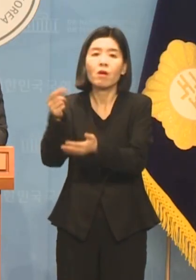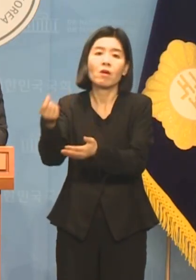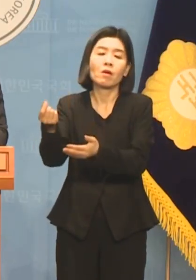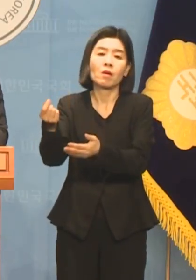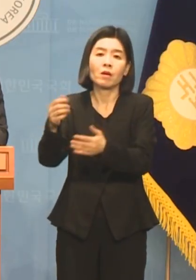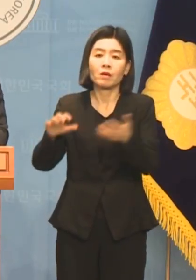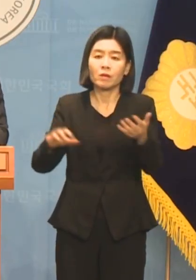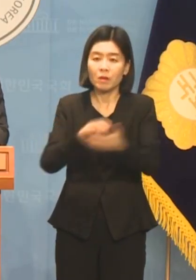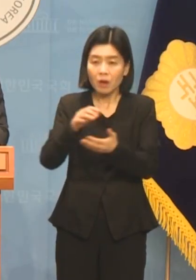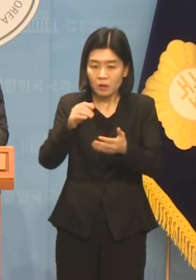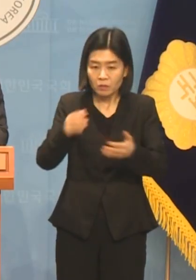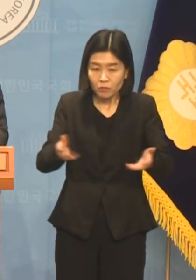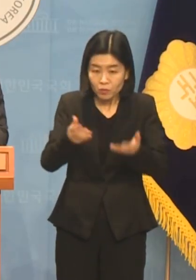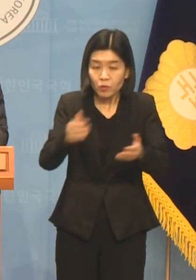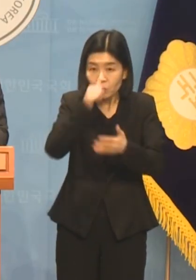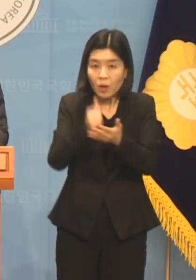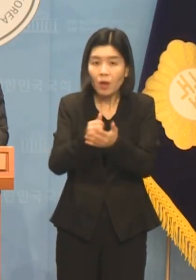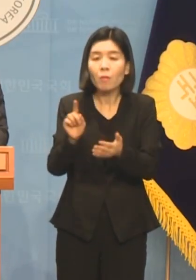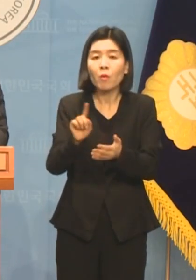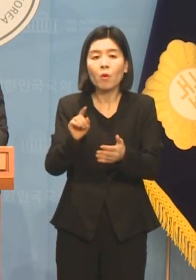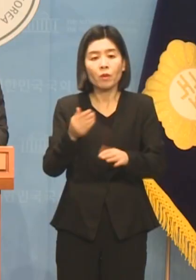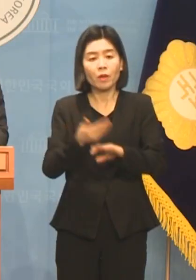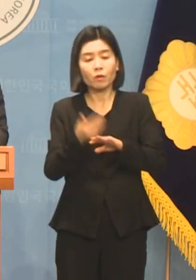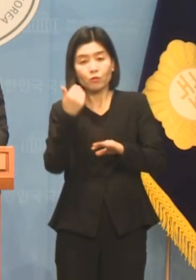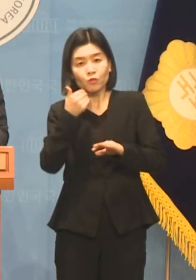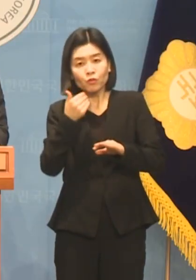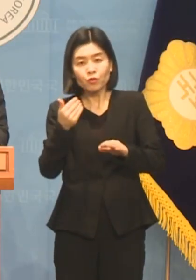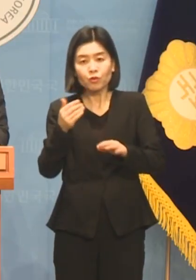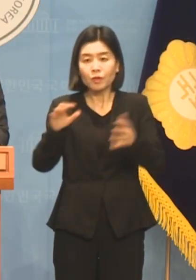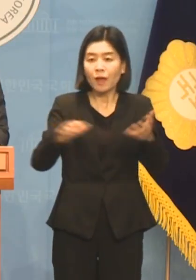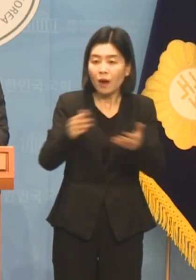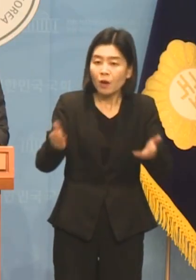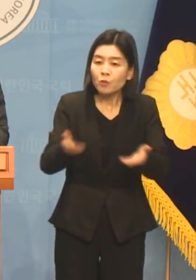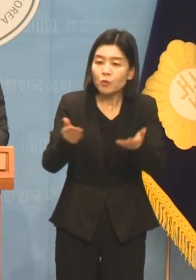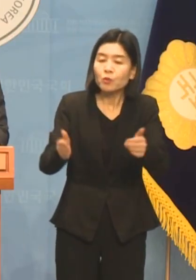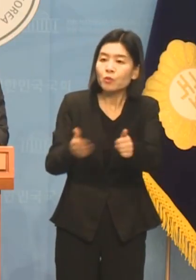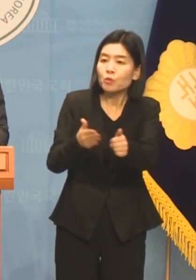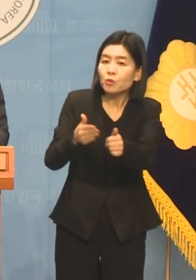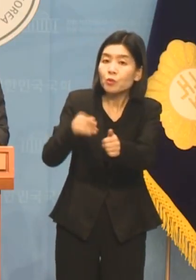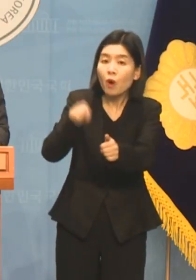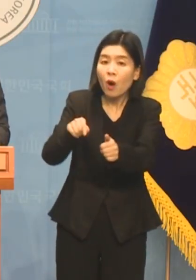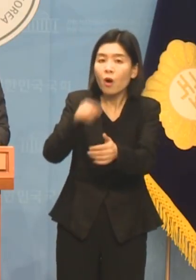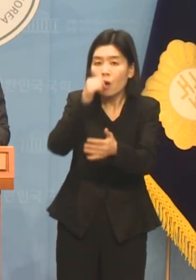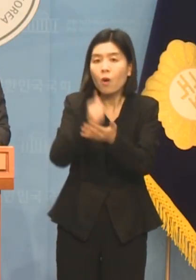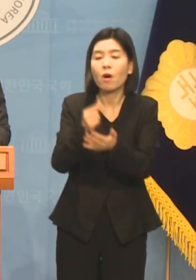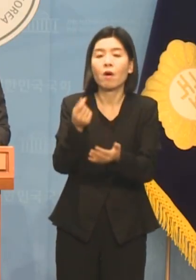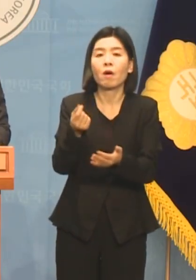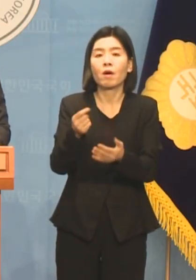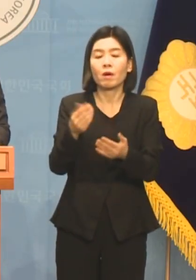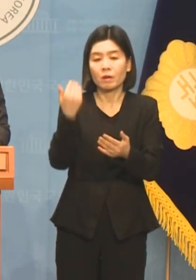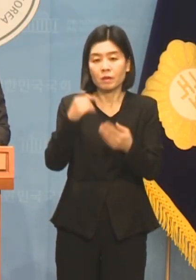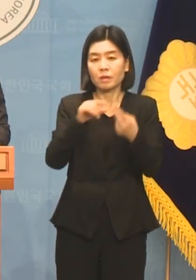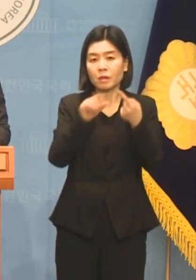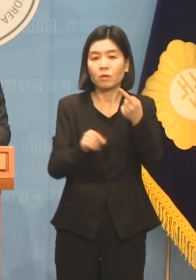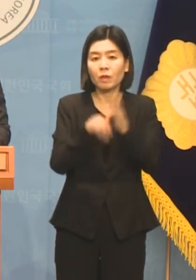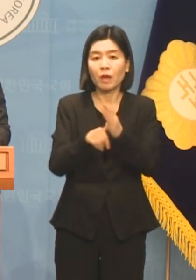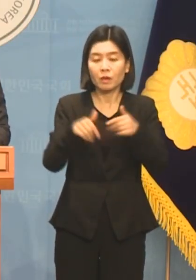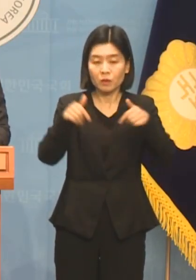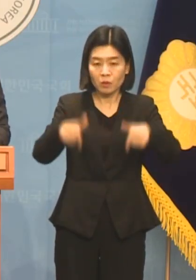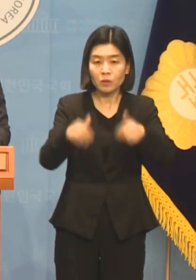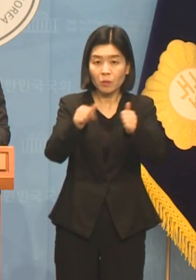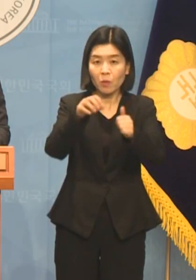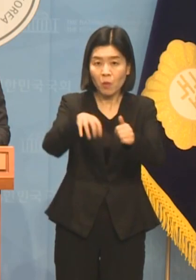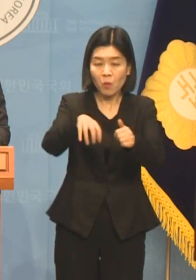선동죄는 다른 사람을 내란을 일으키도록 부추기는 행위에 대해서 규정합니다. 지난 1월 서부지검 앞에서